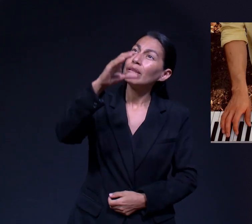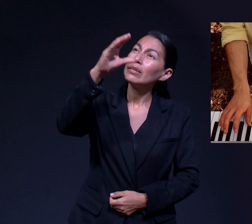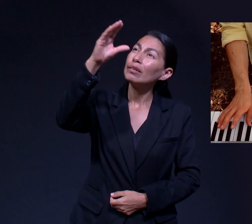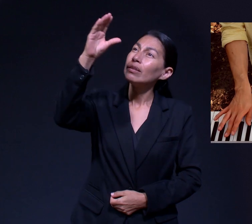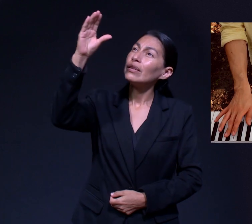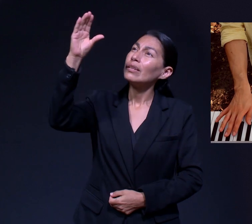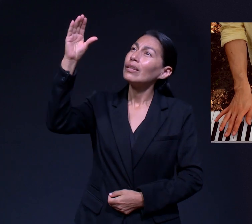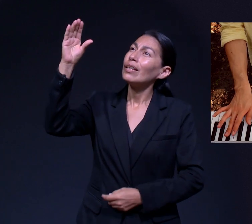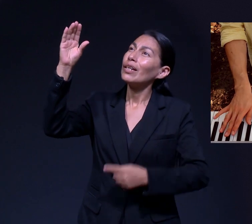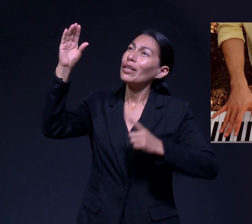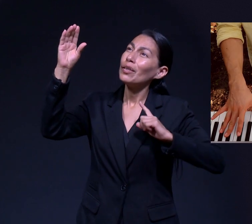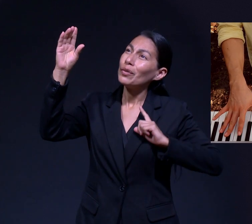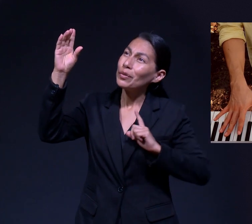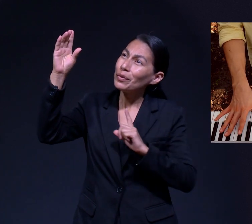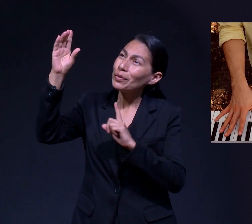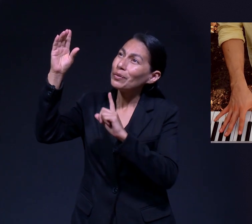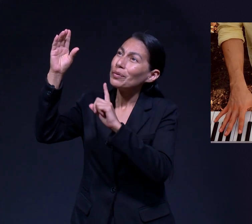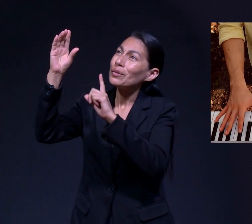cielo, allí